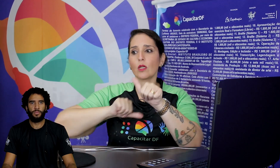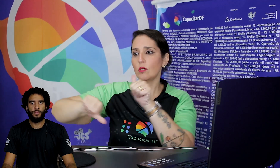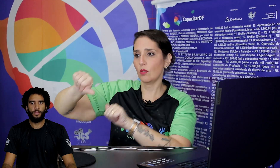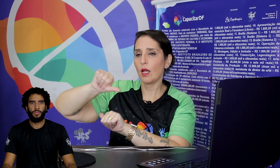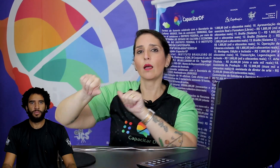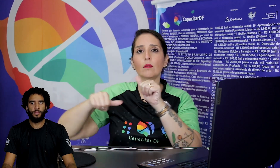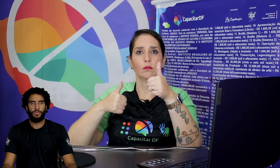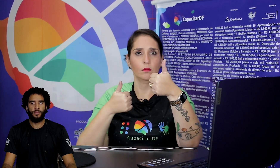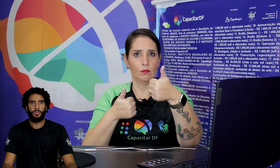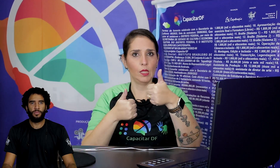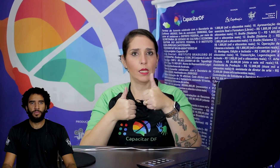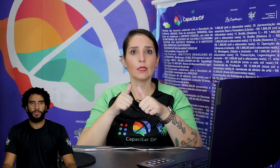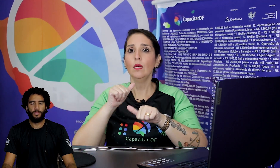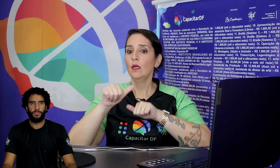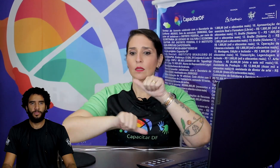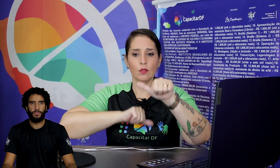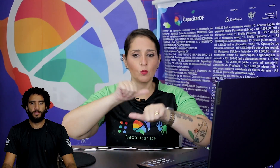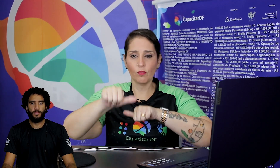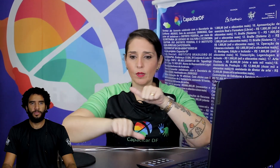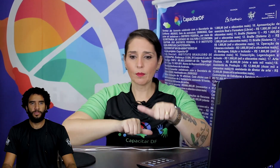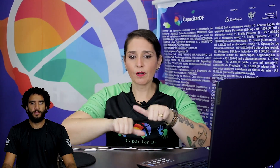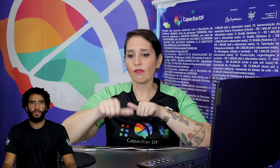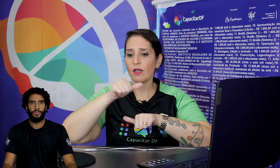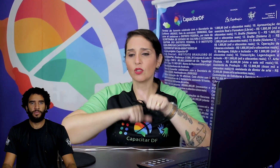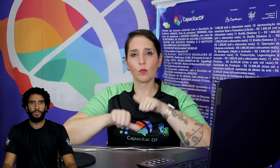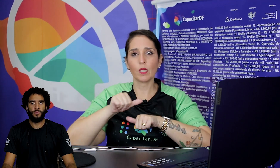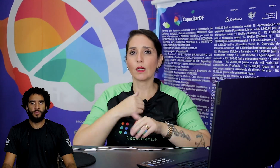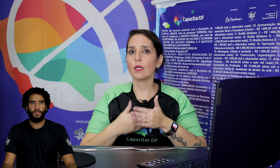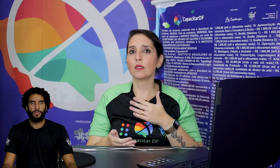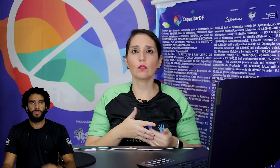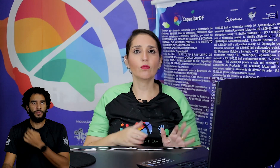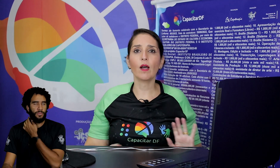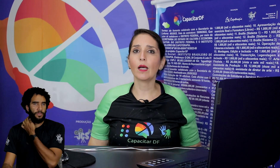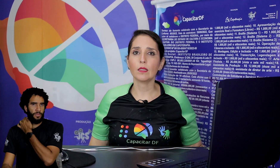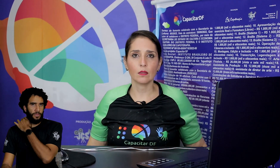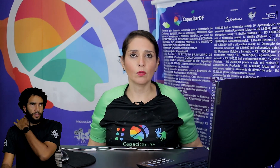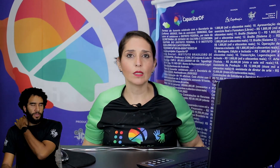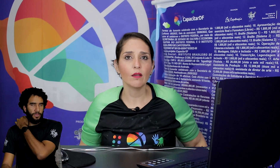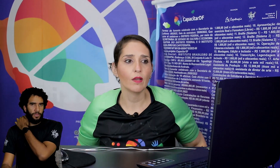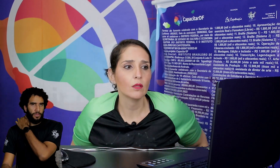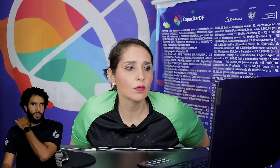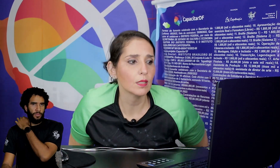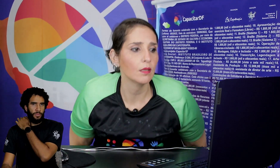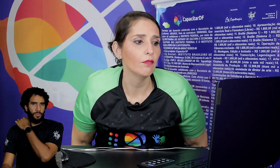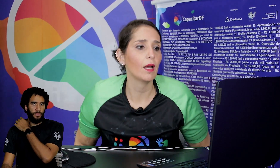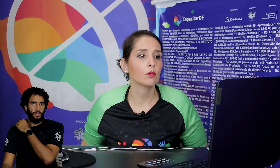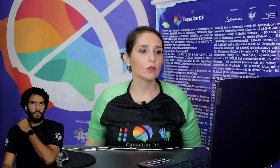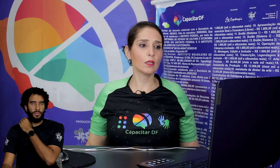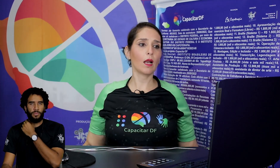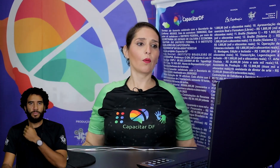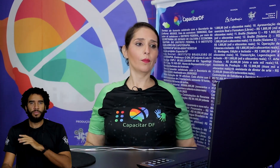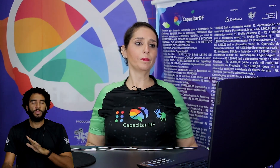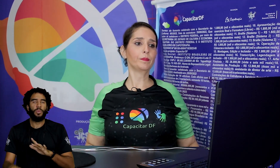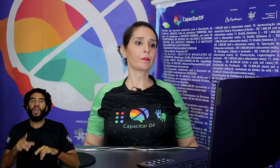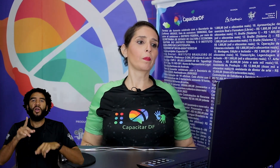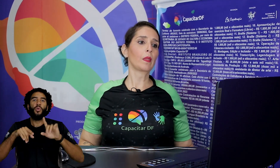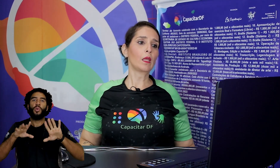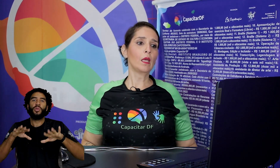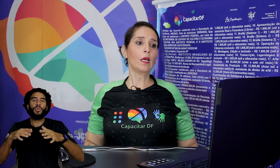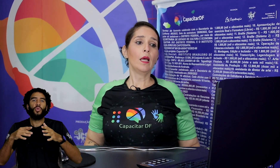consegue direcionar, beleza? Se o movimento é para frente ou para trás, tanto faz, não interfere no significado do sinal.